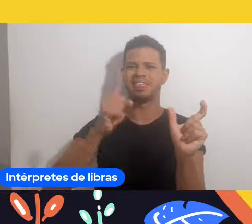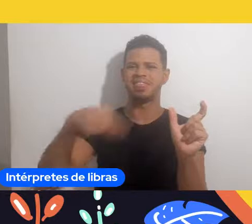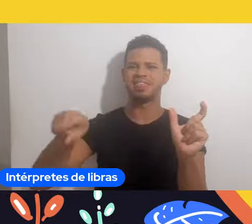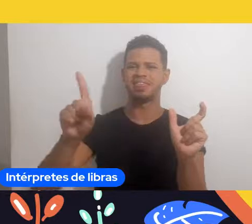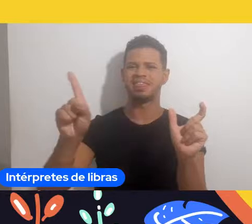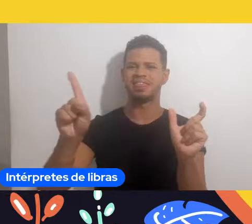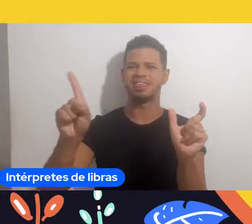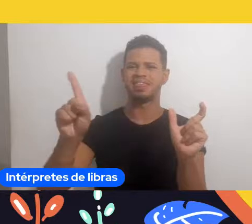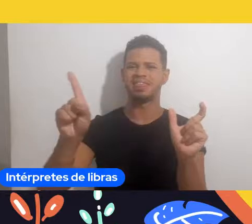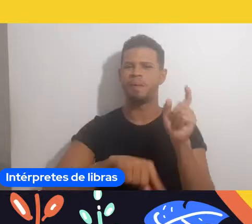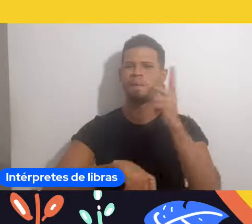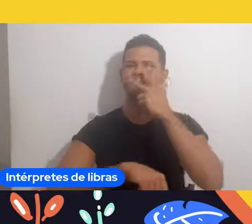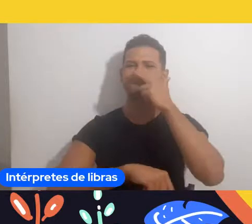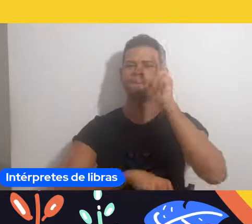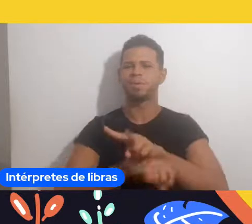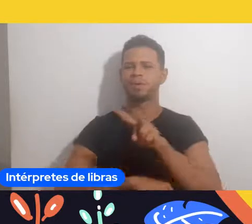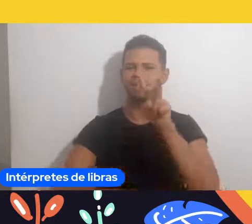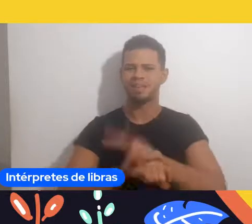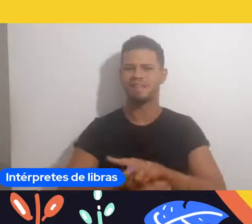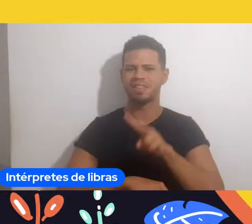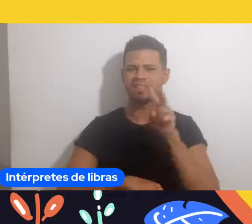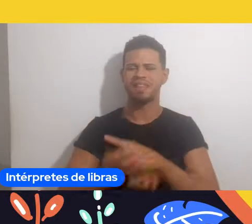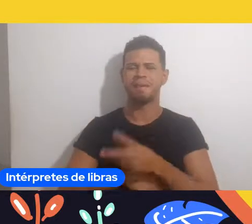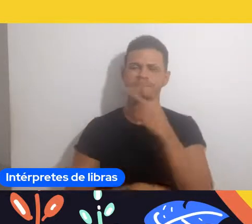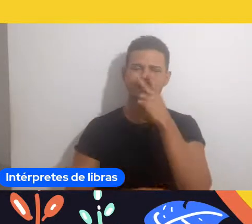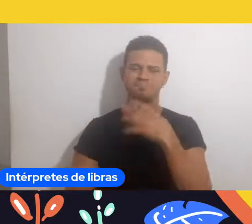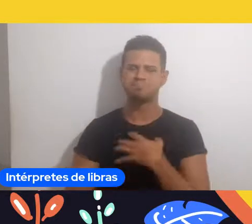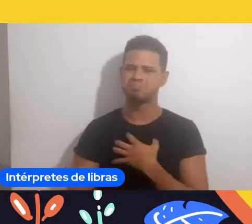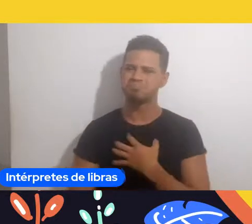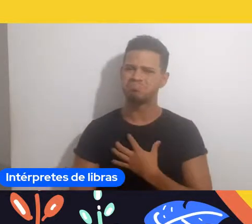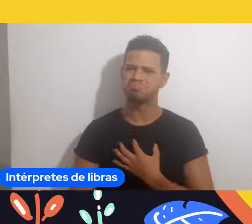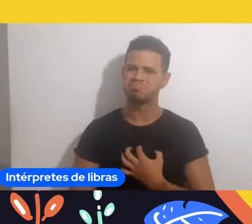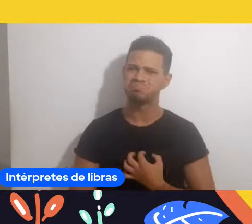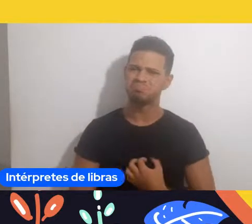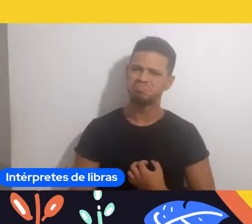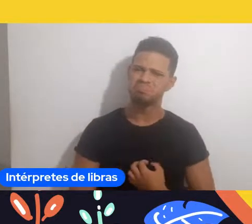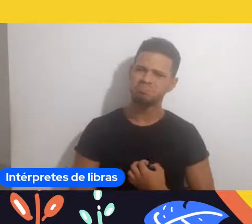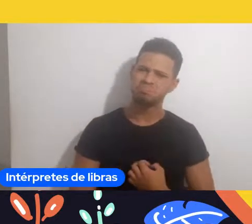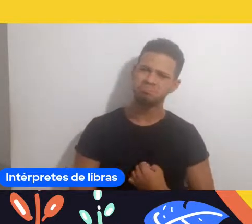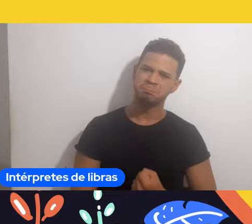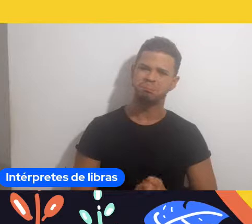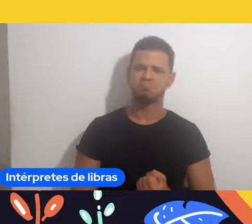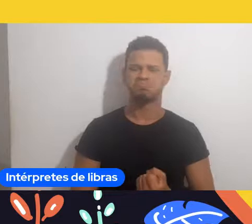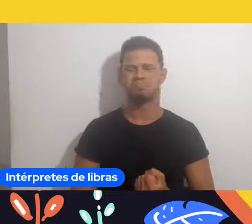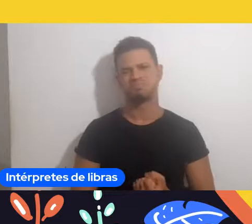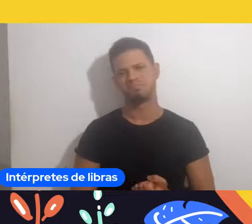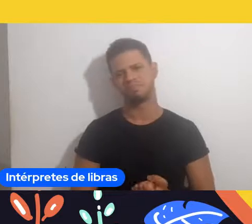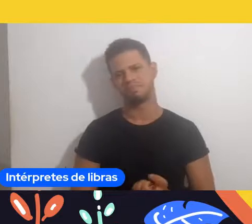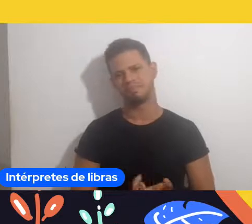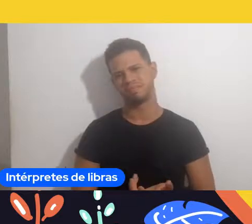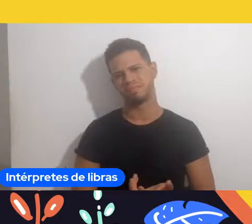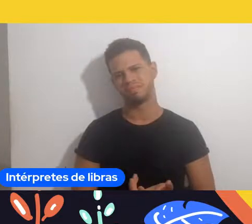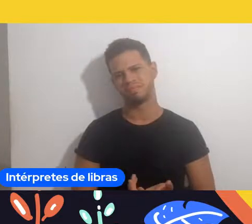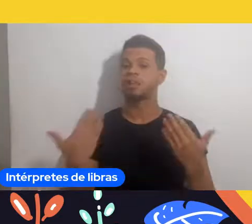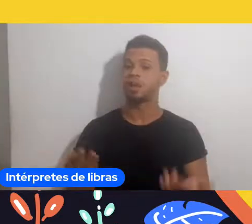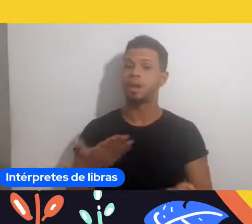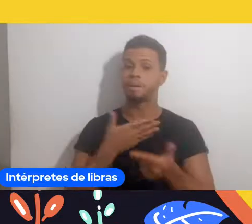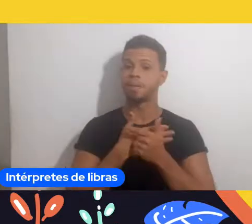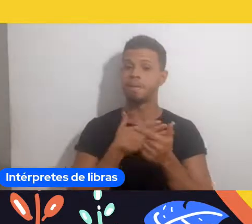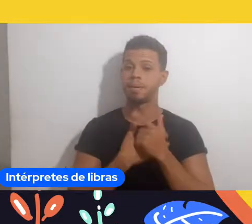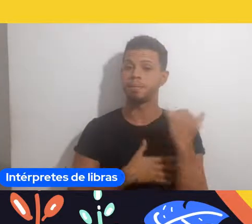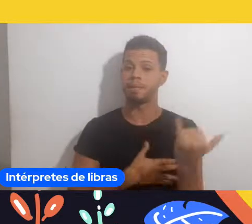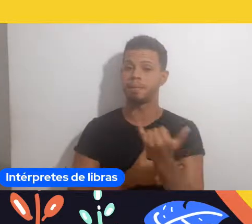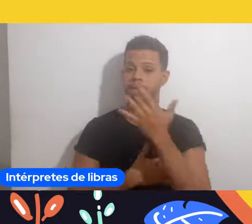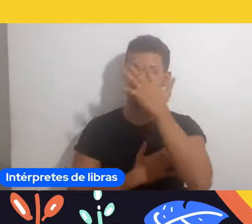em excesso que vai enfraquecendo a criança, que vai fragilizando a criança. Então, o papel do adulto, ele